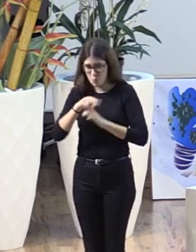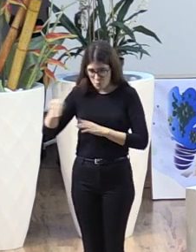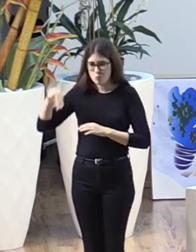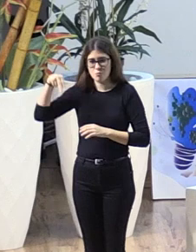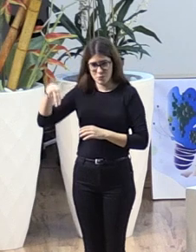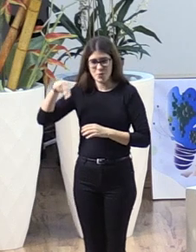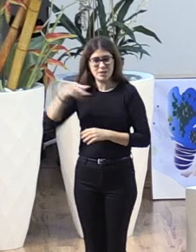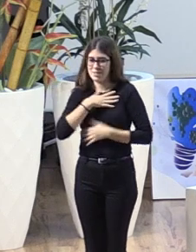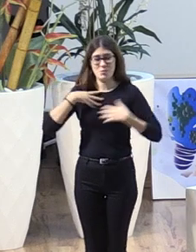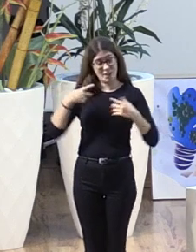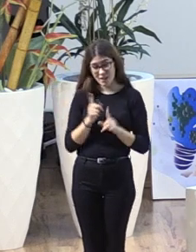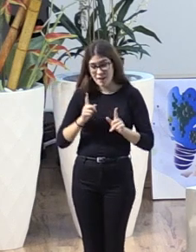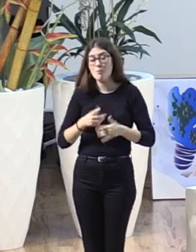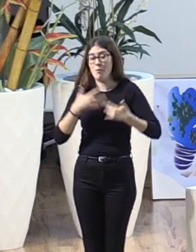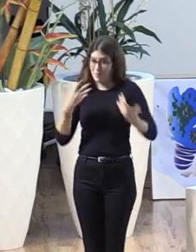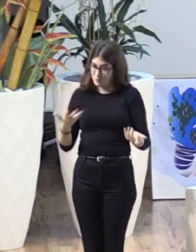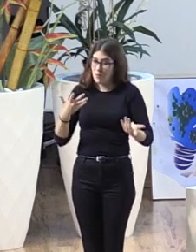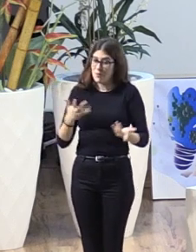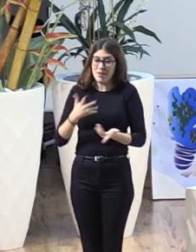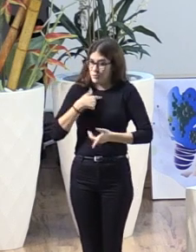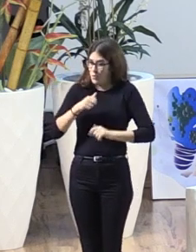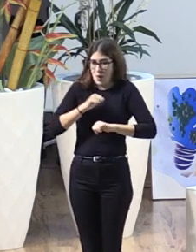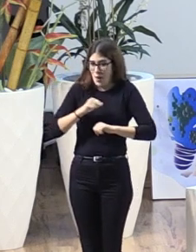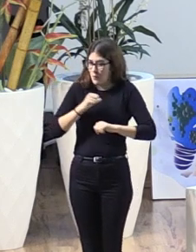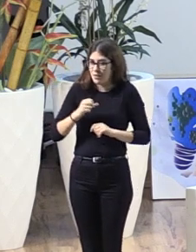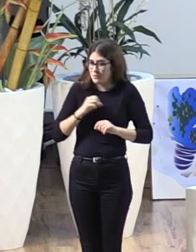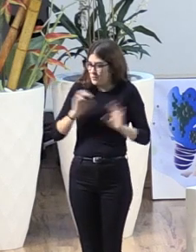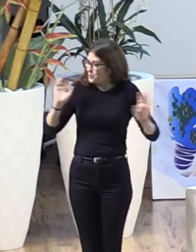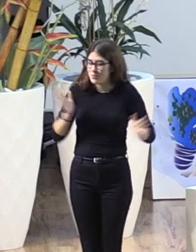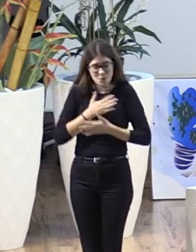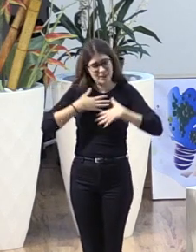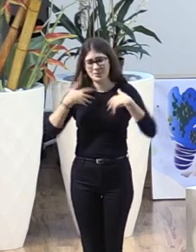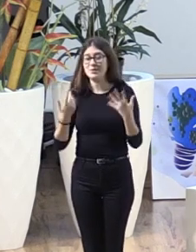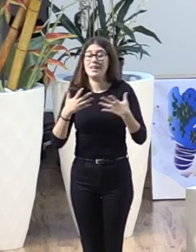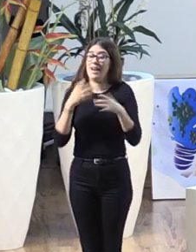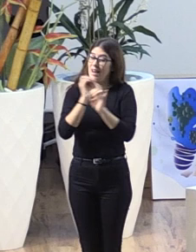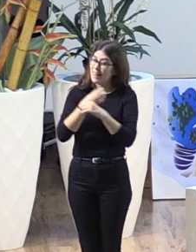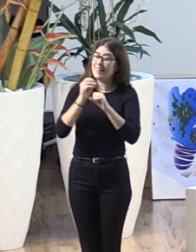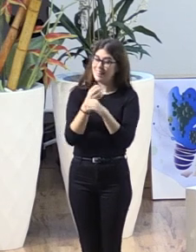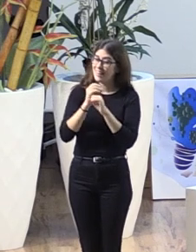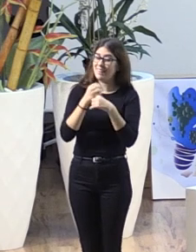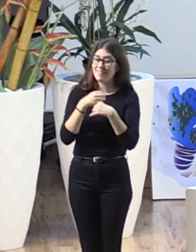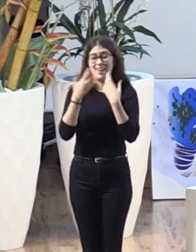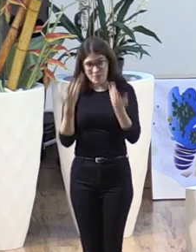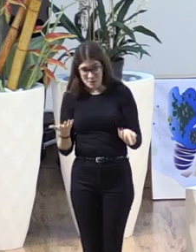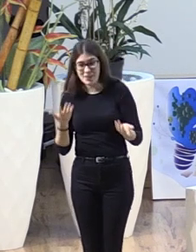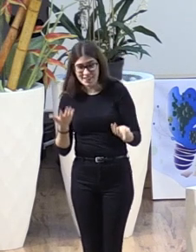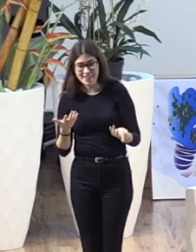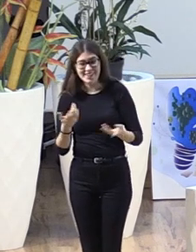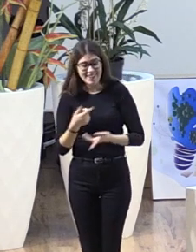para que los síntomas no te molesten. Pero no hemos ayudado a la gente a lo que antes yo contaba